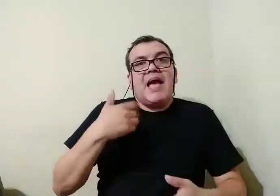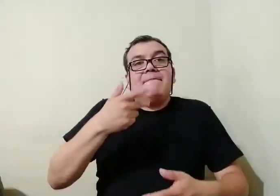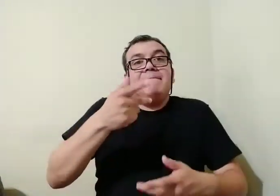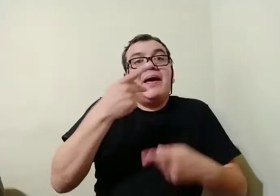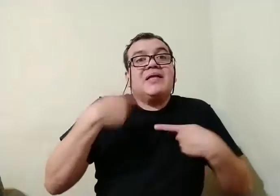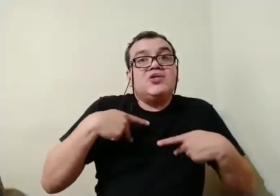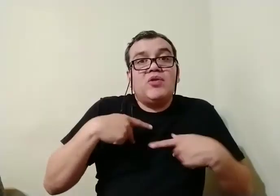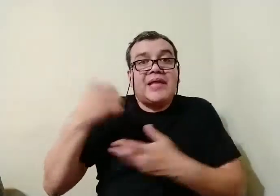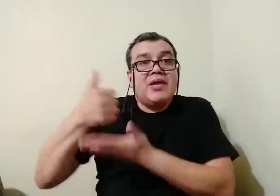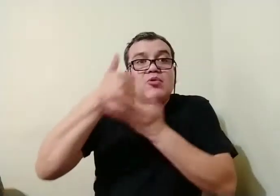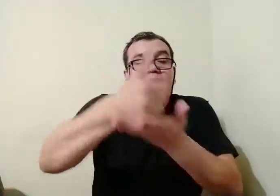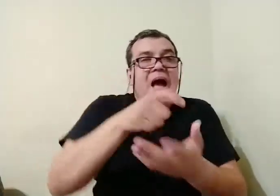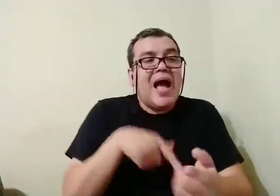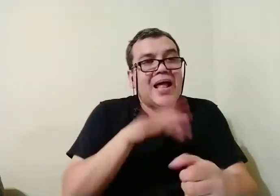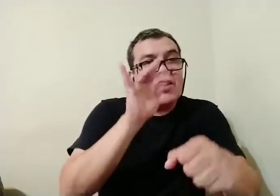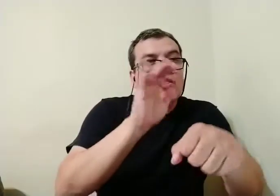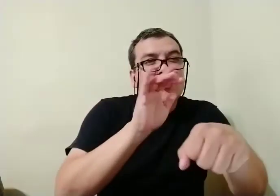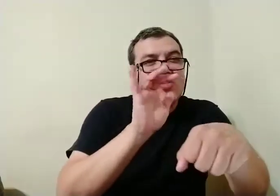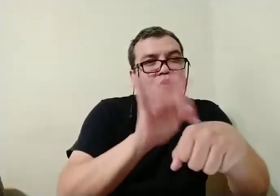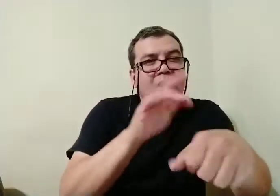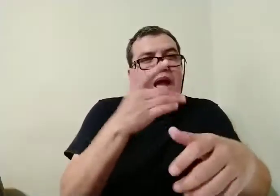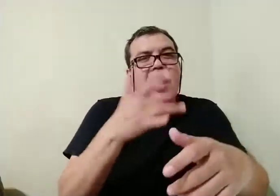los creyentes llegaran a testificar.